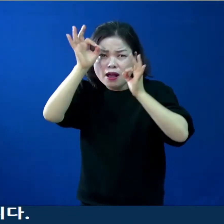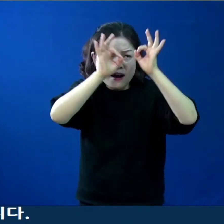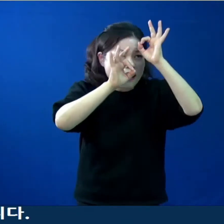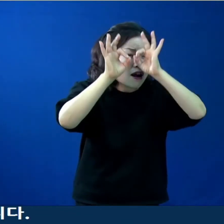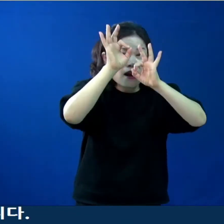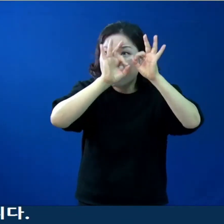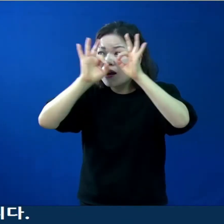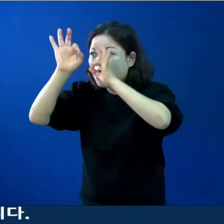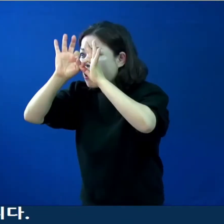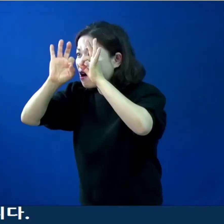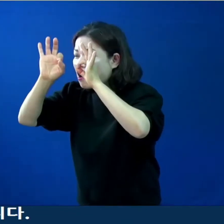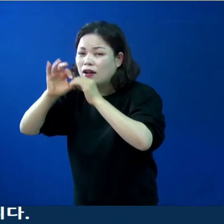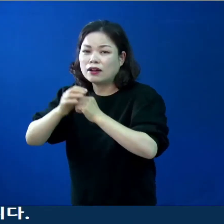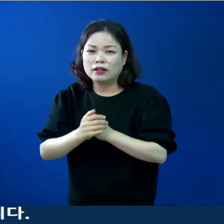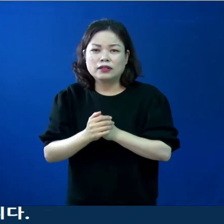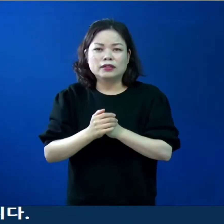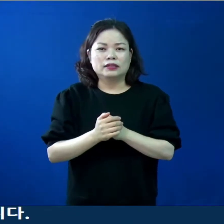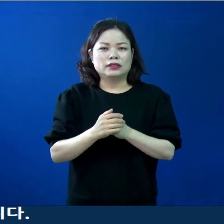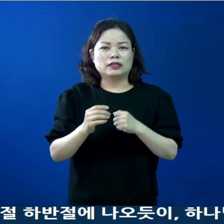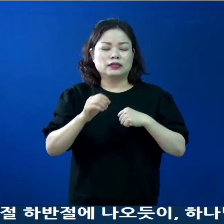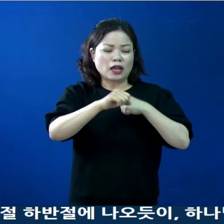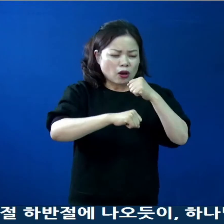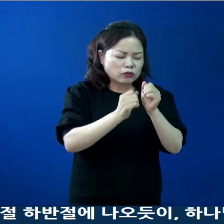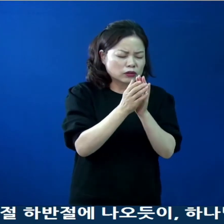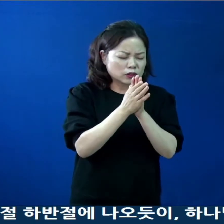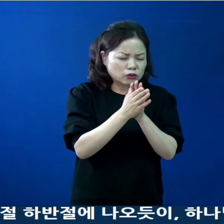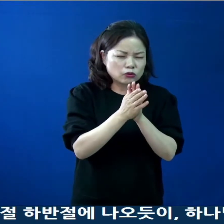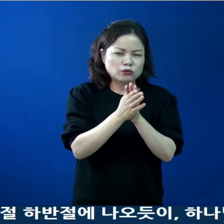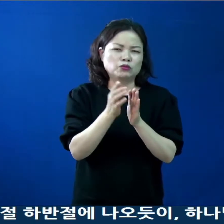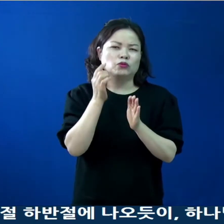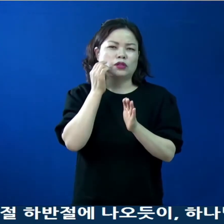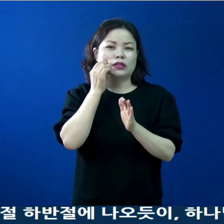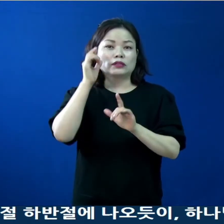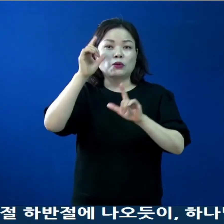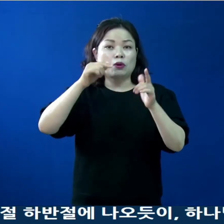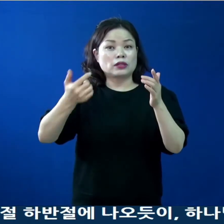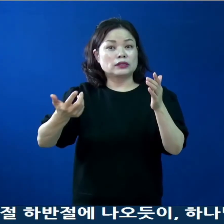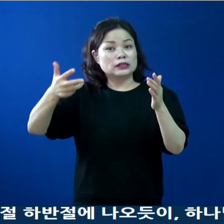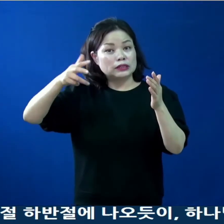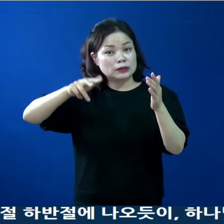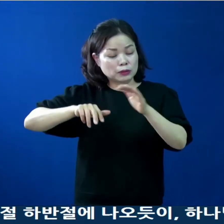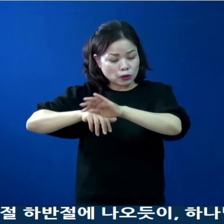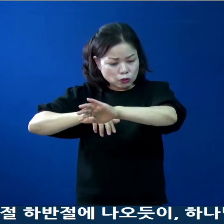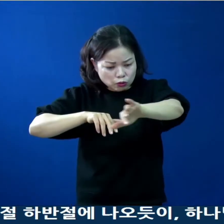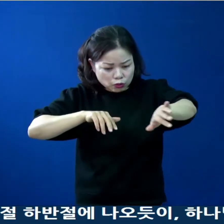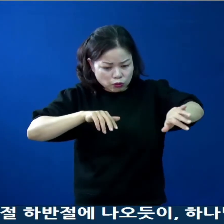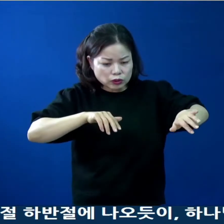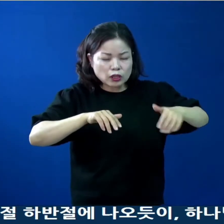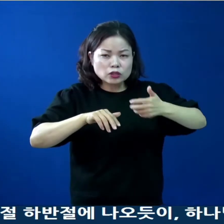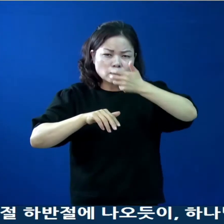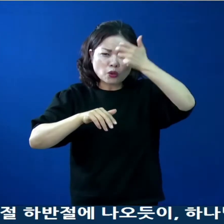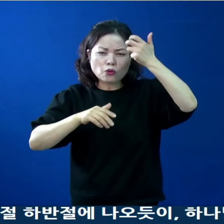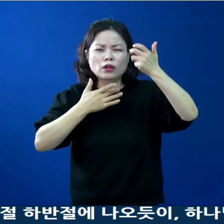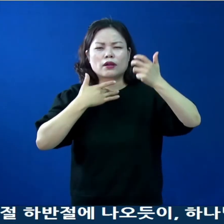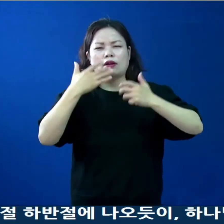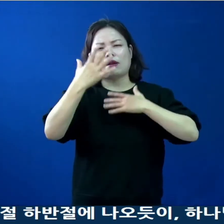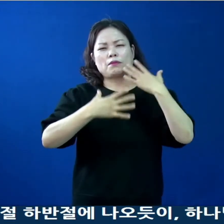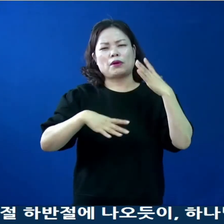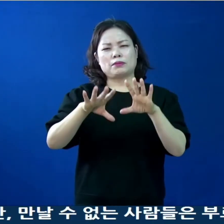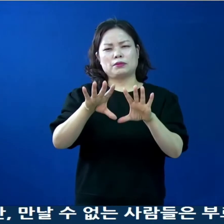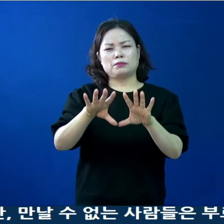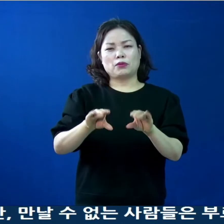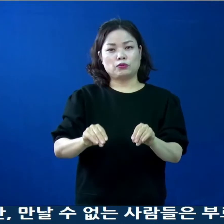있습니다. 그래서 자유롭게 기도할 수 없는 상황이 되어도 우리의 영혼의 갈망은 멈추지 않기